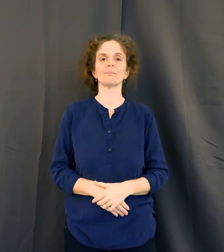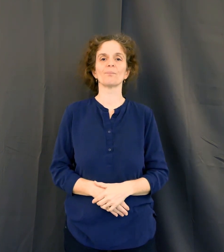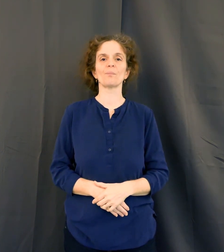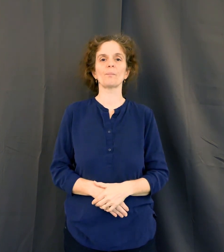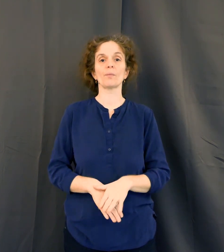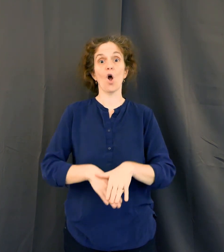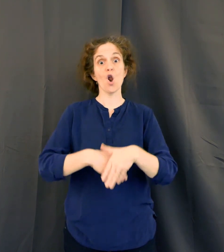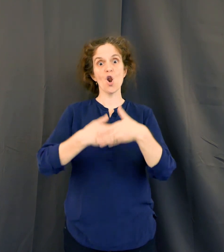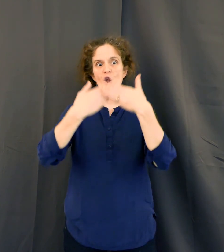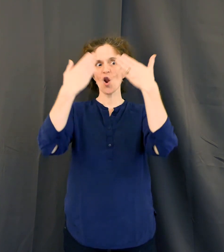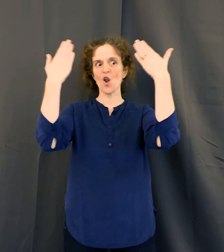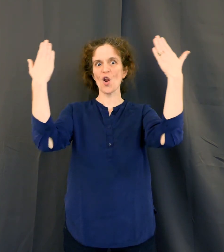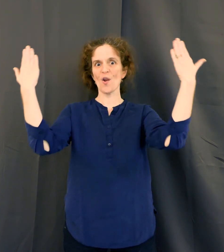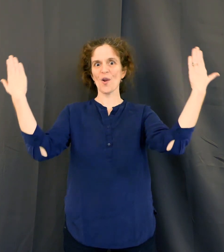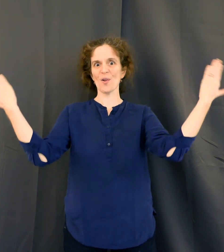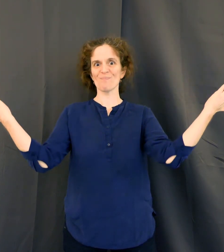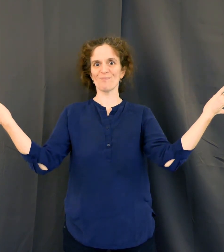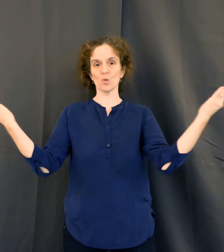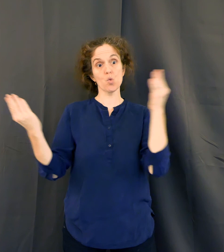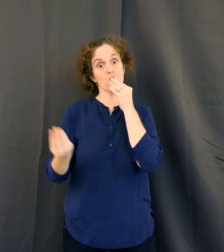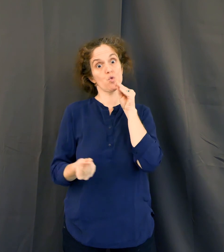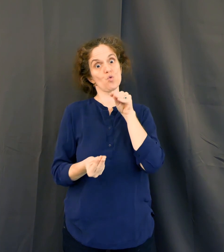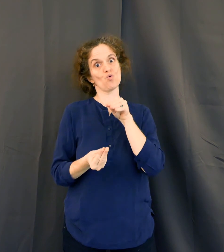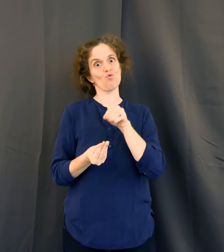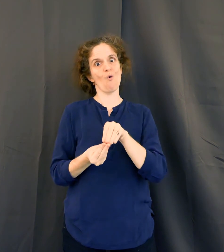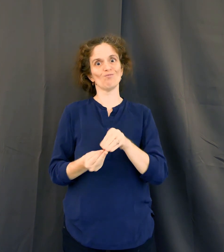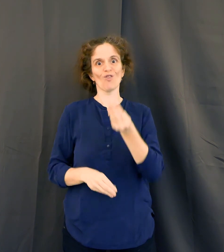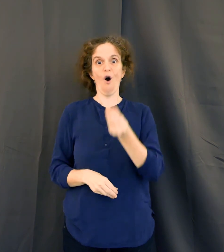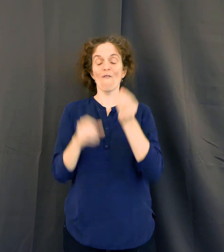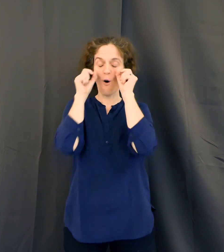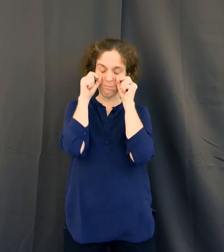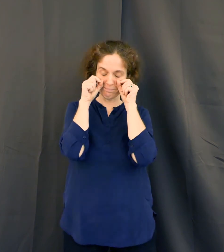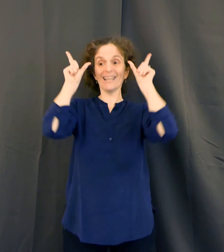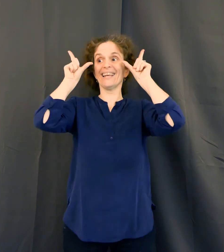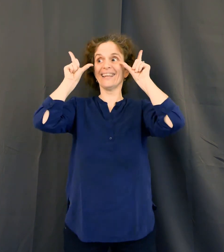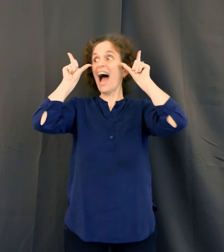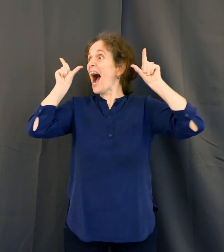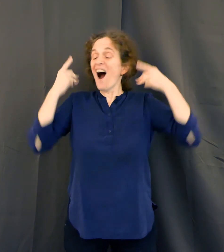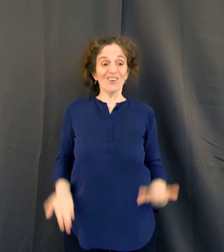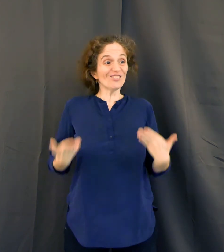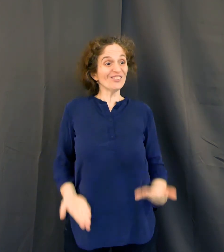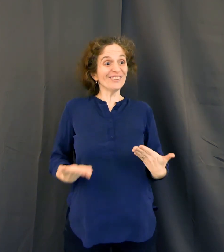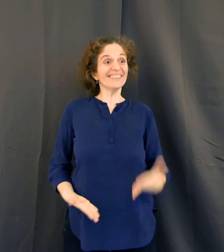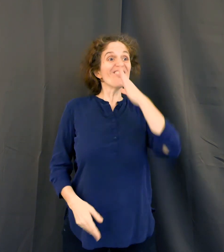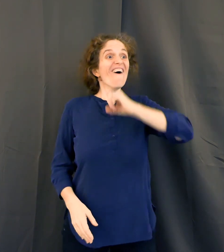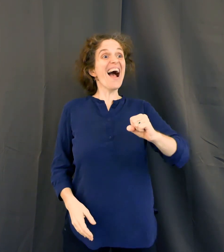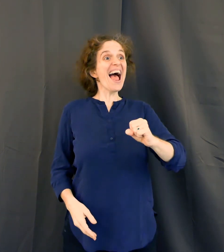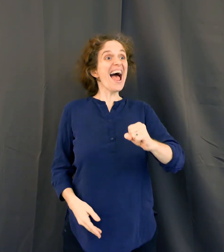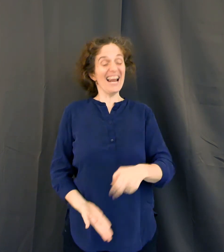va. Le lendemain, assez tôt, les enfants se réveillent. Tout